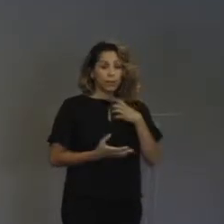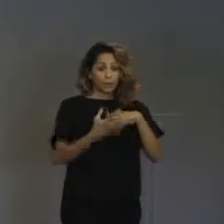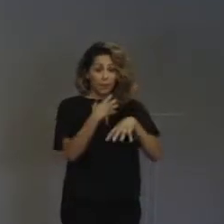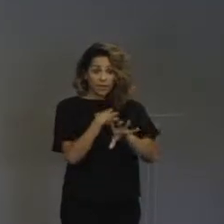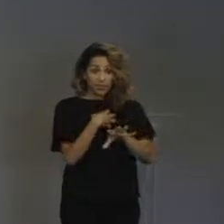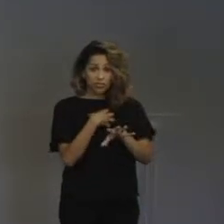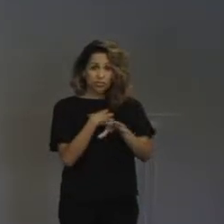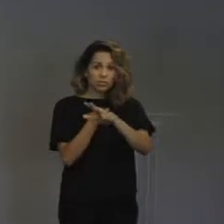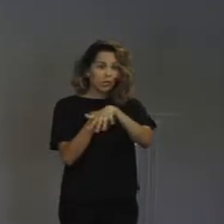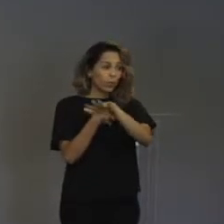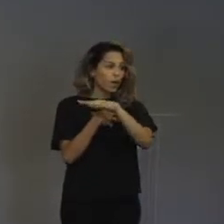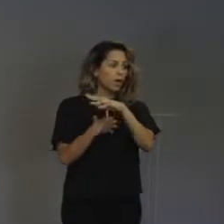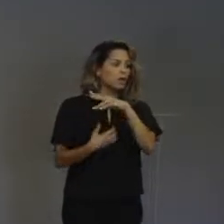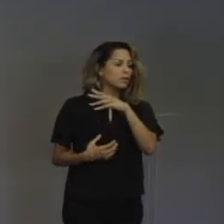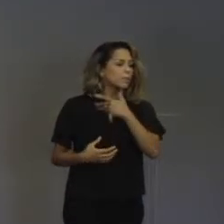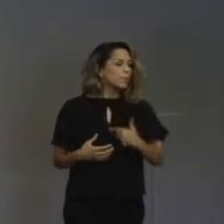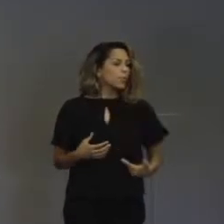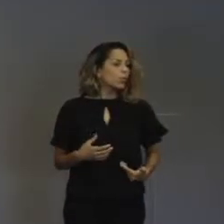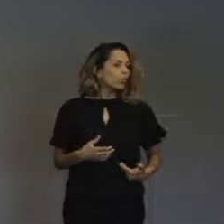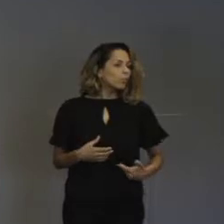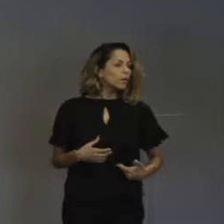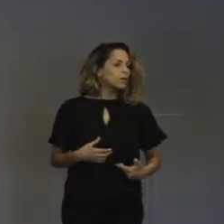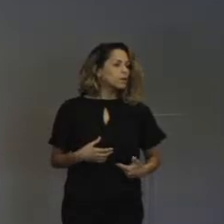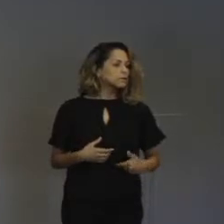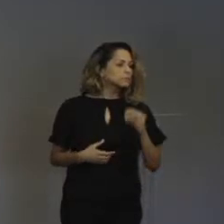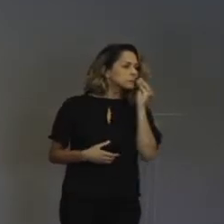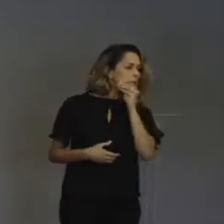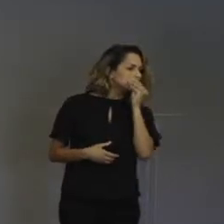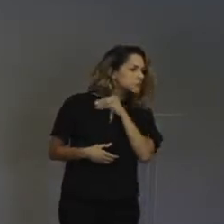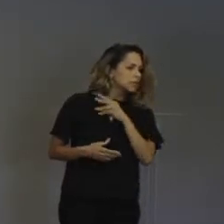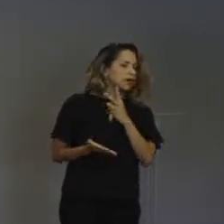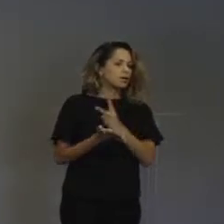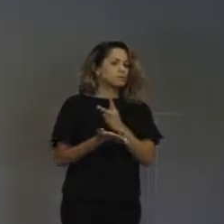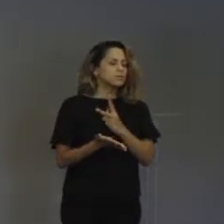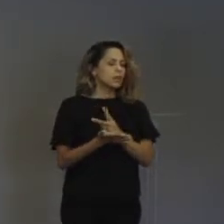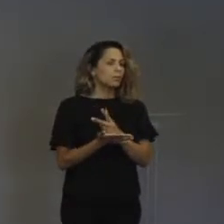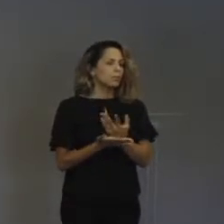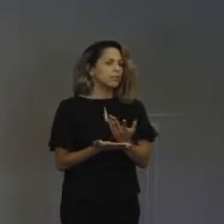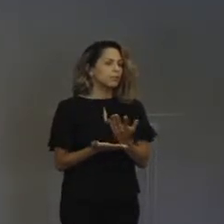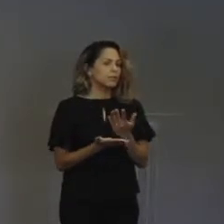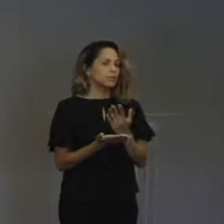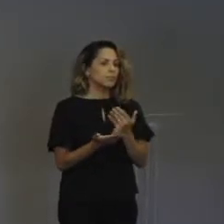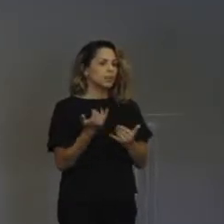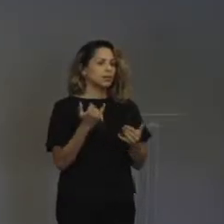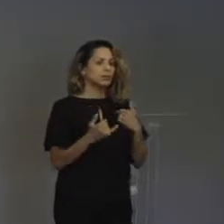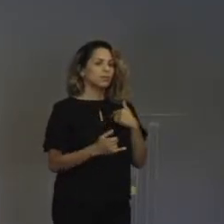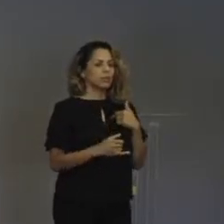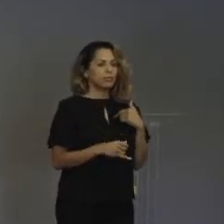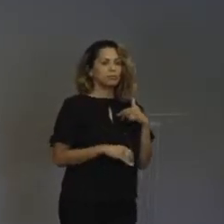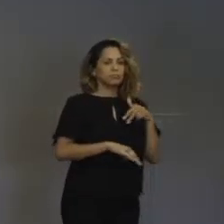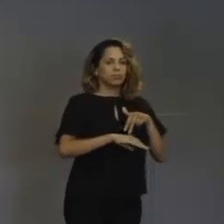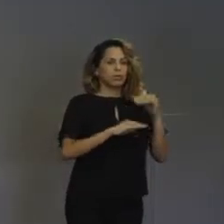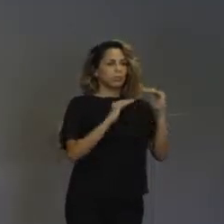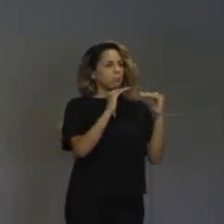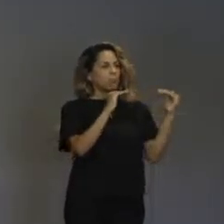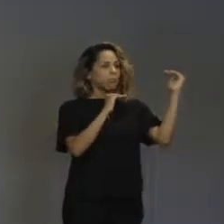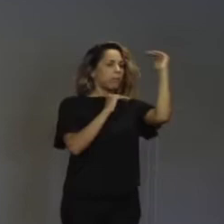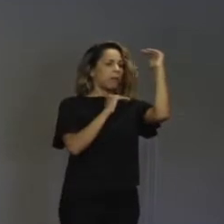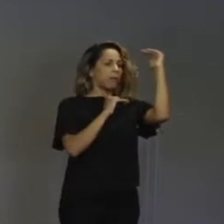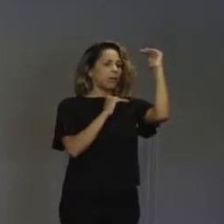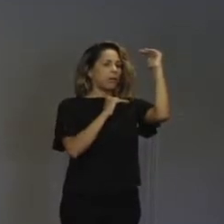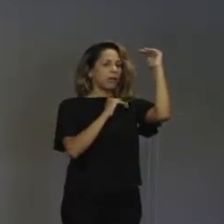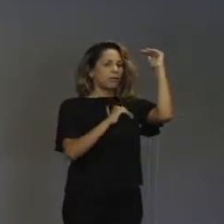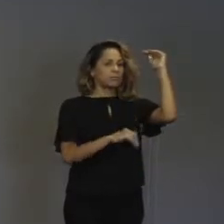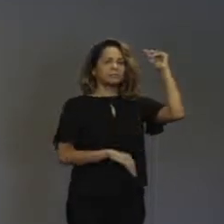setor público, a gente vai ficar sempre de um lado, de cima de um pedestal, criticando, e reclamando